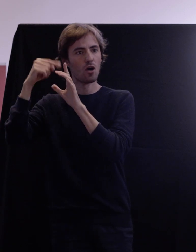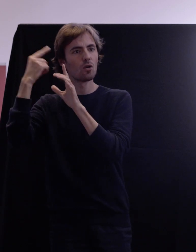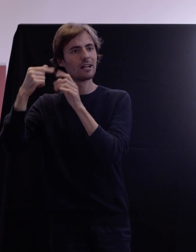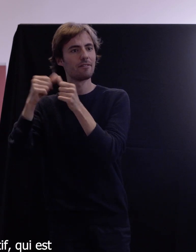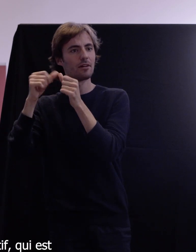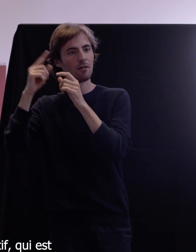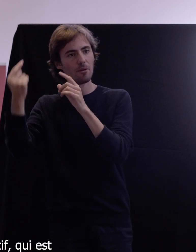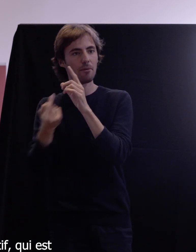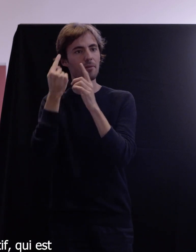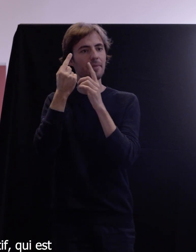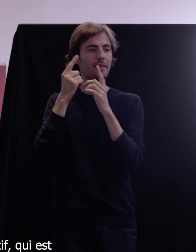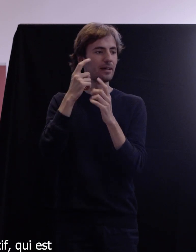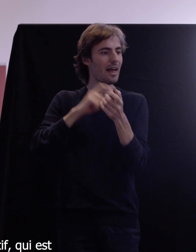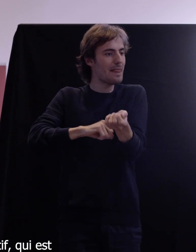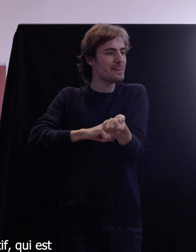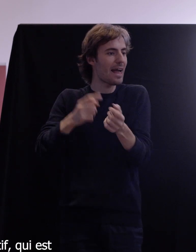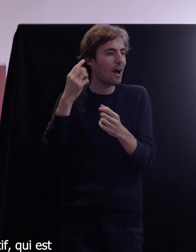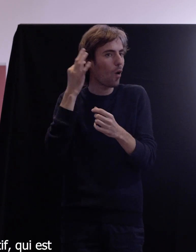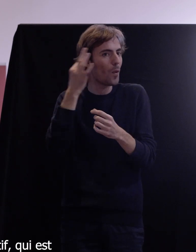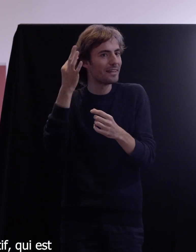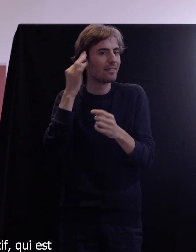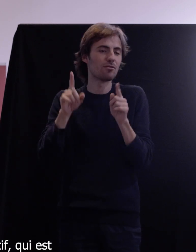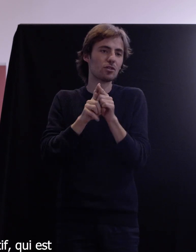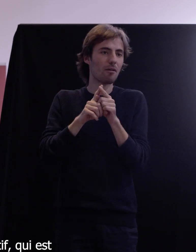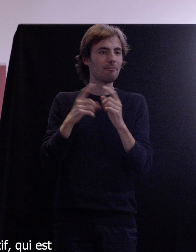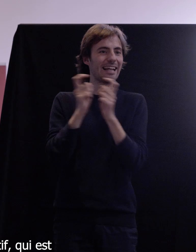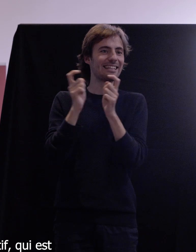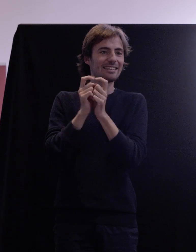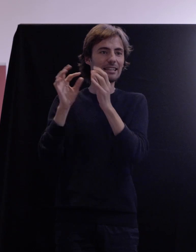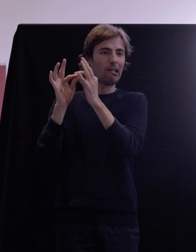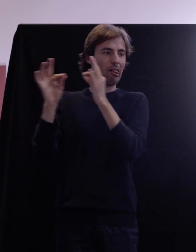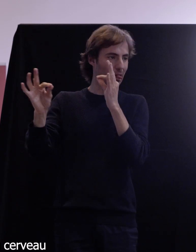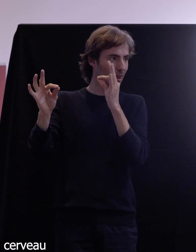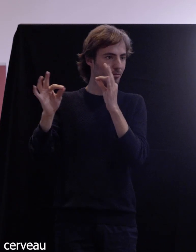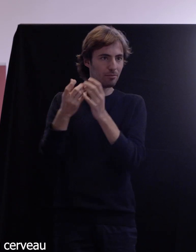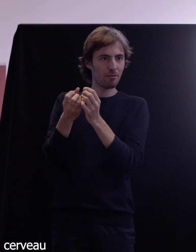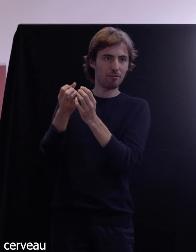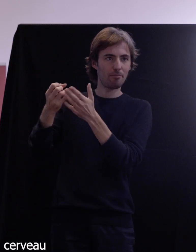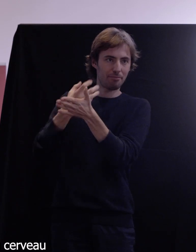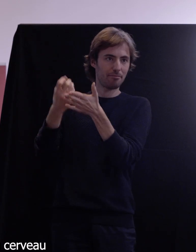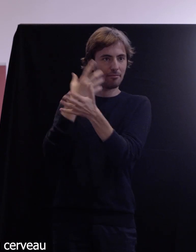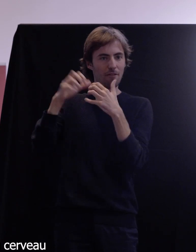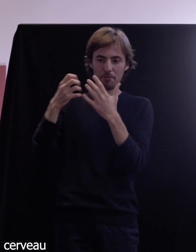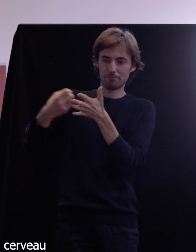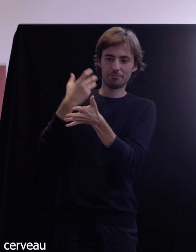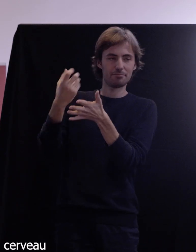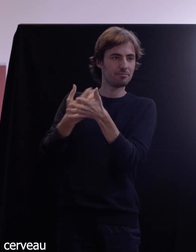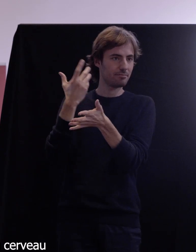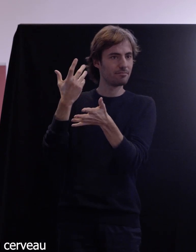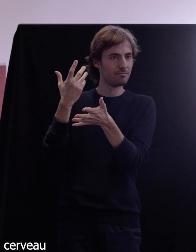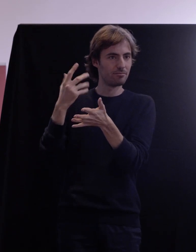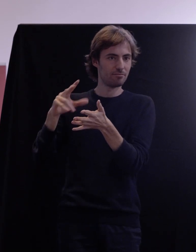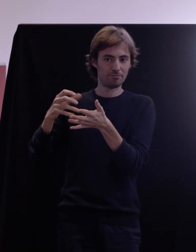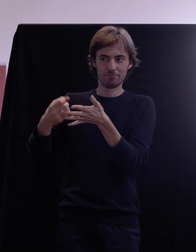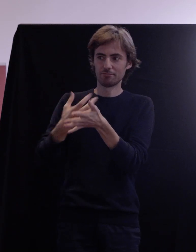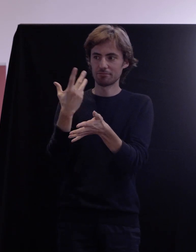est relié au nerf auditif, qui est le câble électrique qui va venir donc apporter au cerveau les